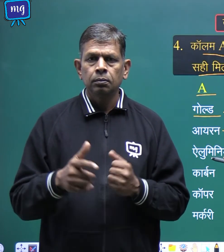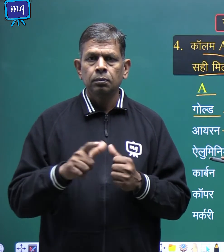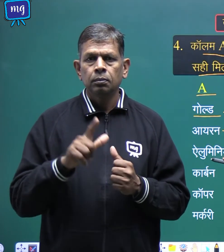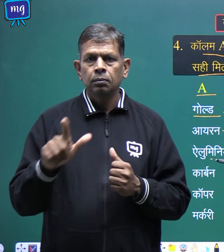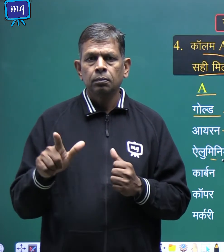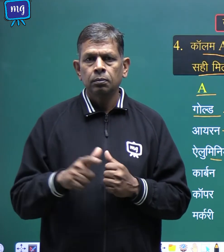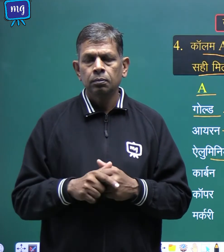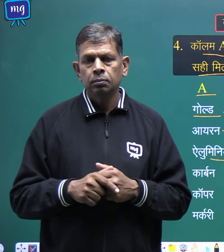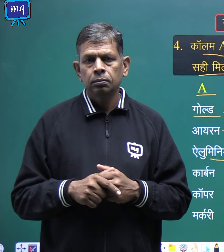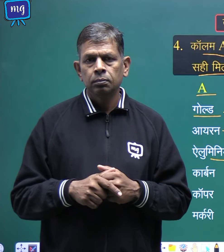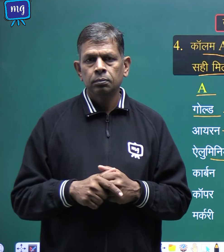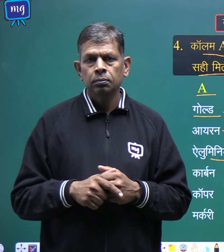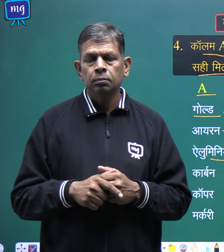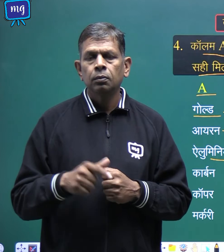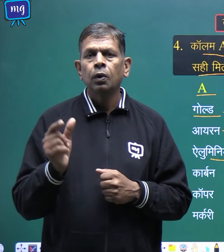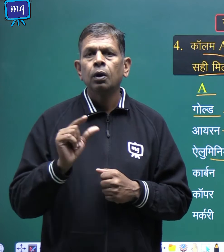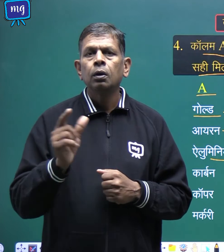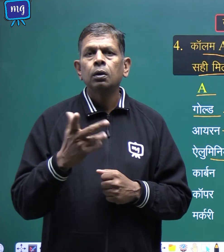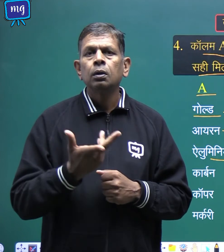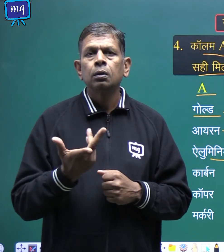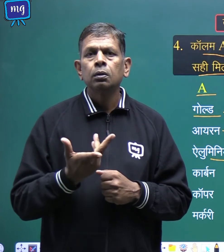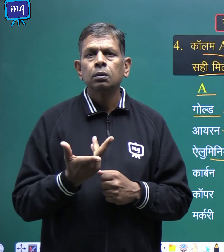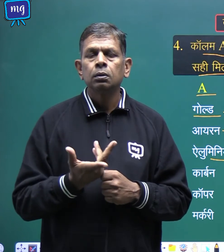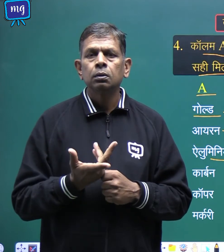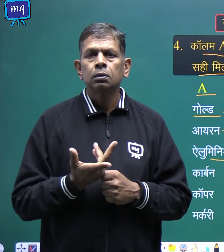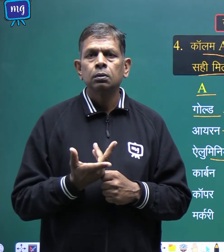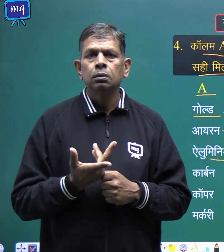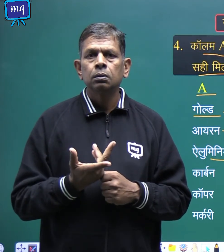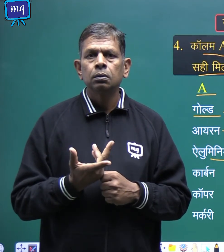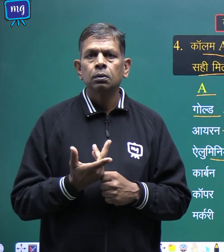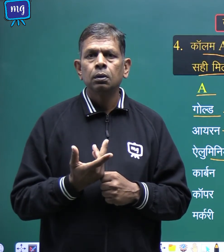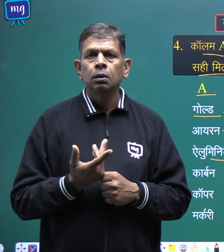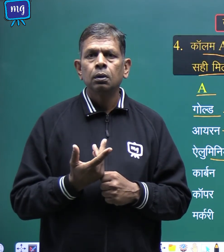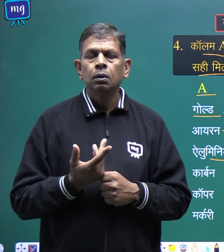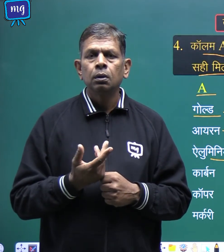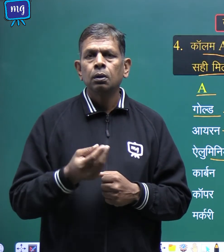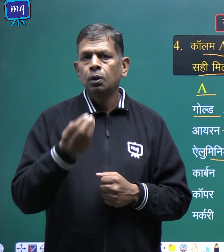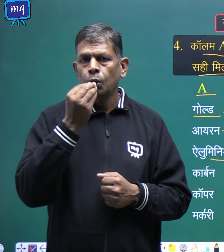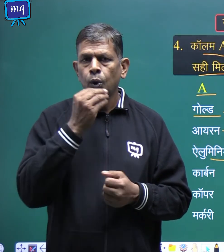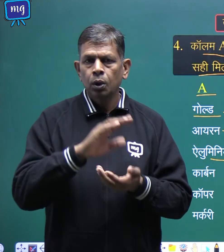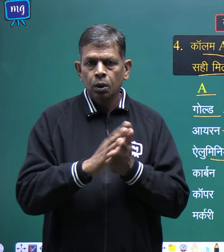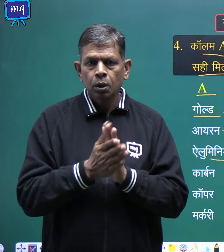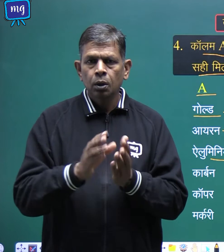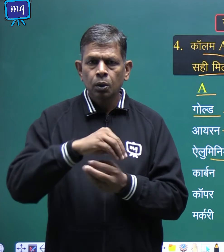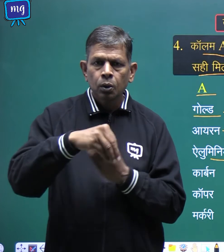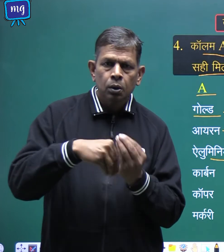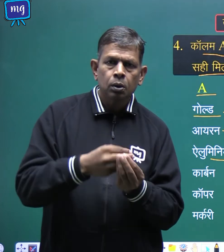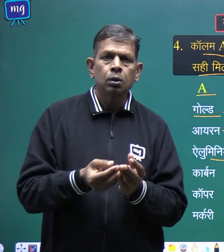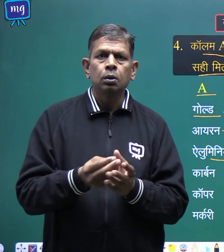एल्युमिनियम, एल्युमिनियम का उपयोग क्या होता है? खाद्य सामग्री लपेटना।